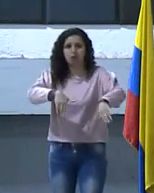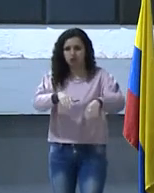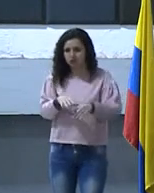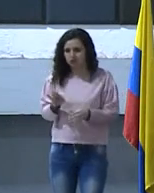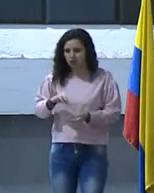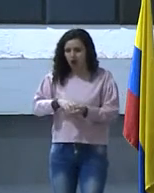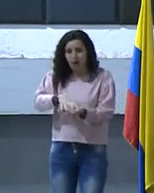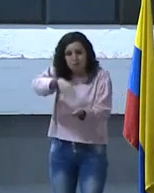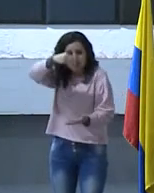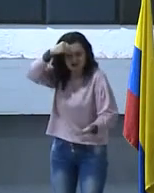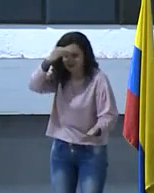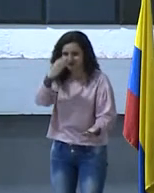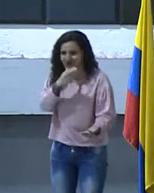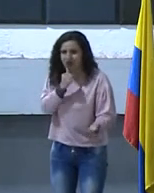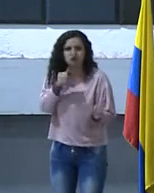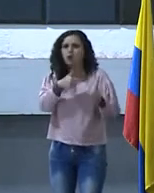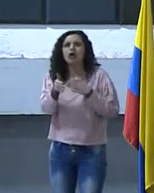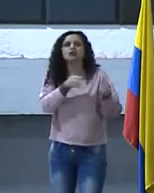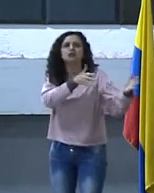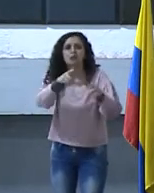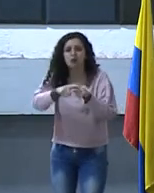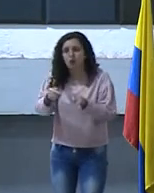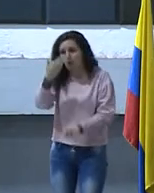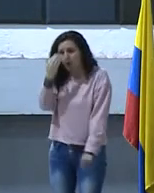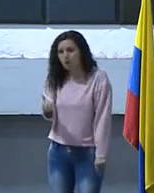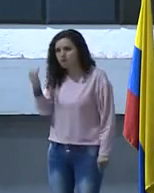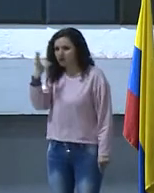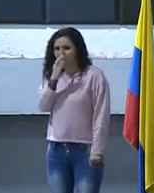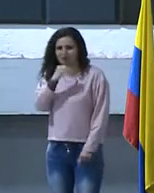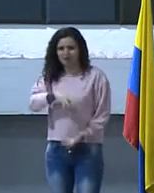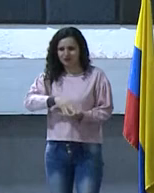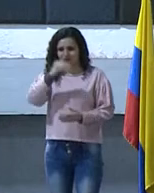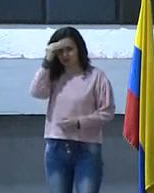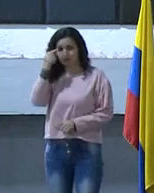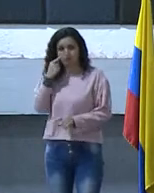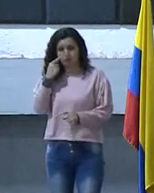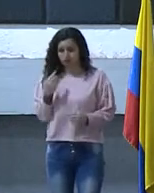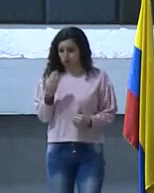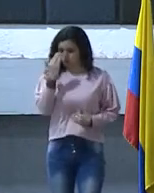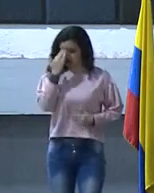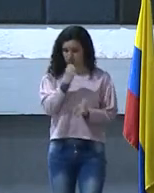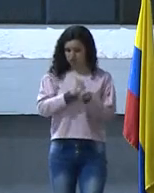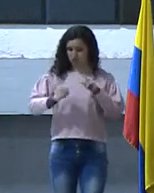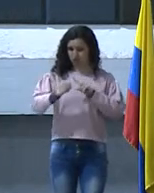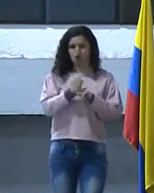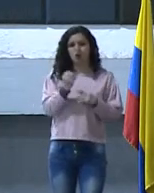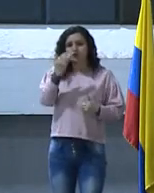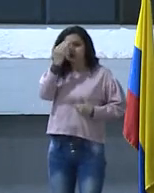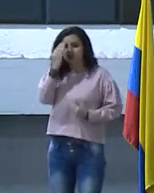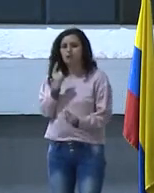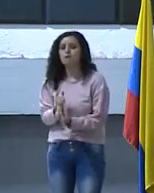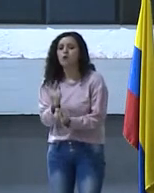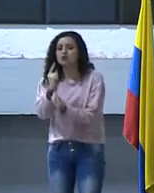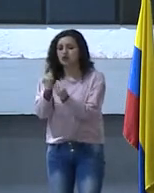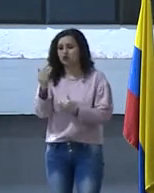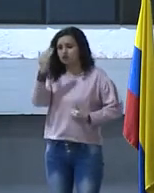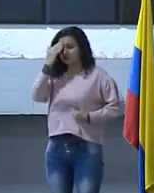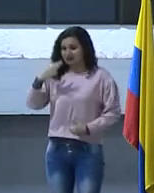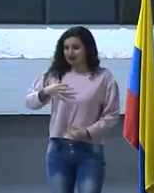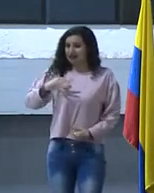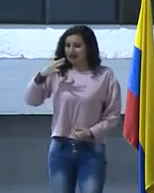lección para la conciencia social política y ética de los colombianos